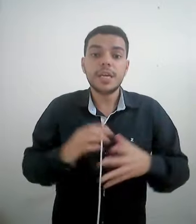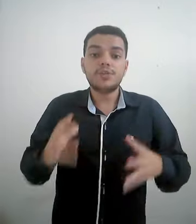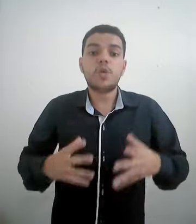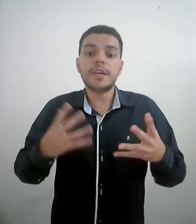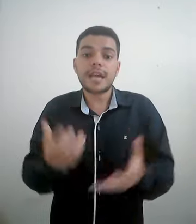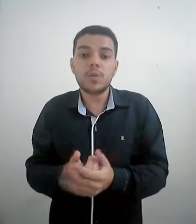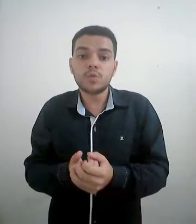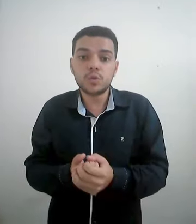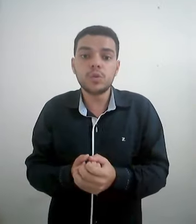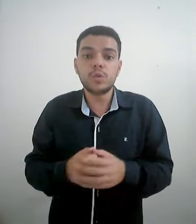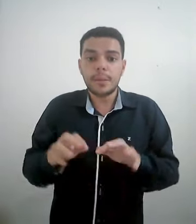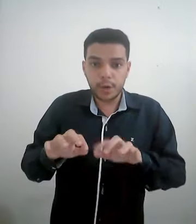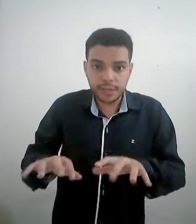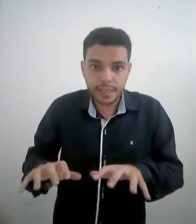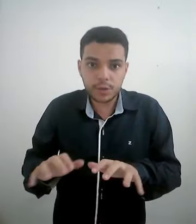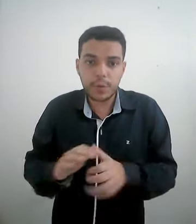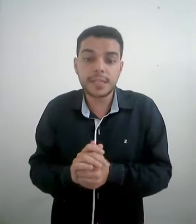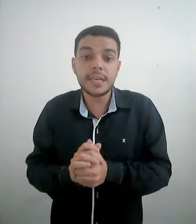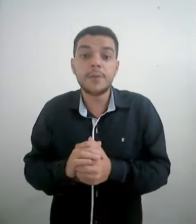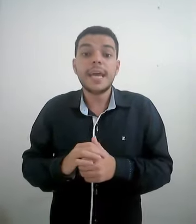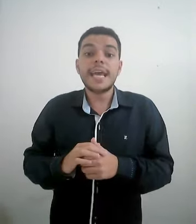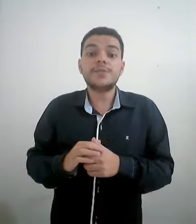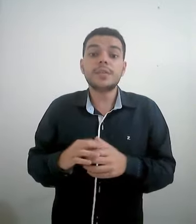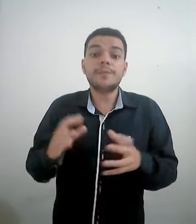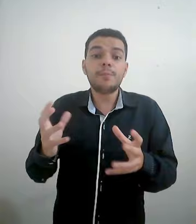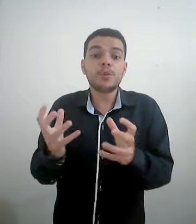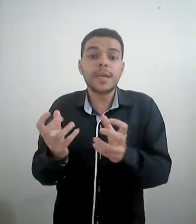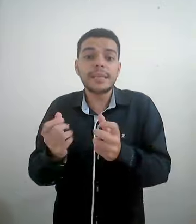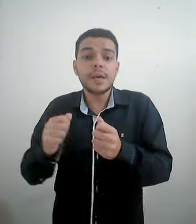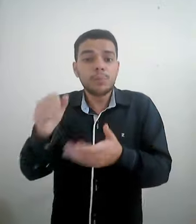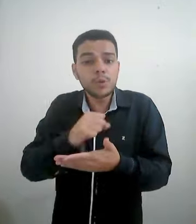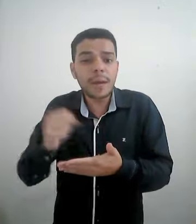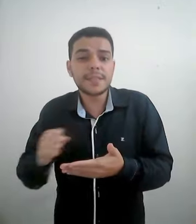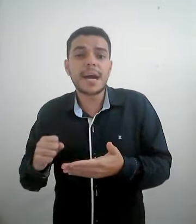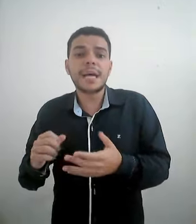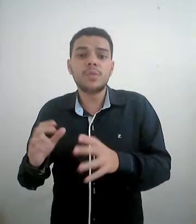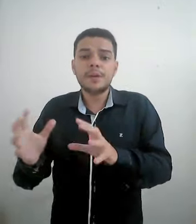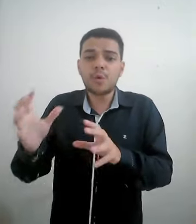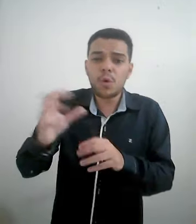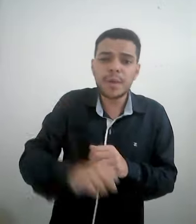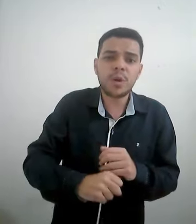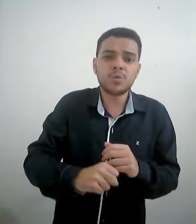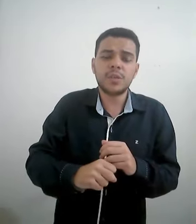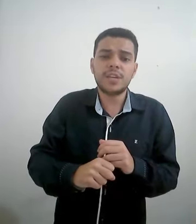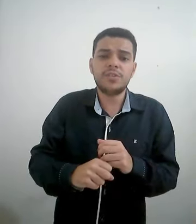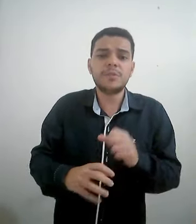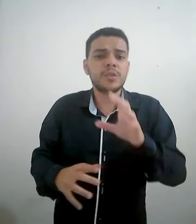de conversar com um surdo, por escrito, por exemplo, eles vão escrever um português muito rabiscado, vão comer alguns conectivos,